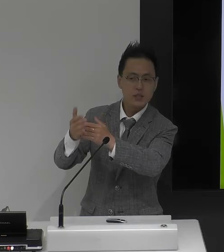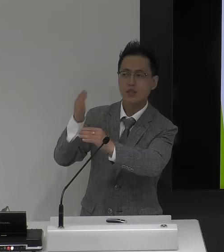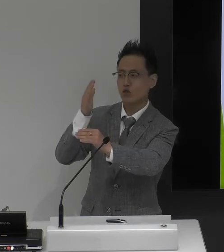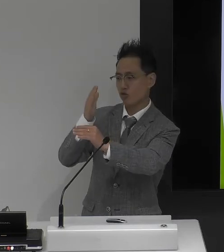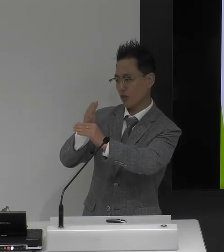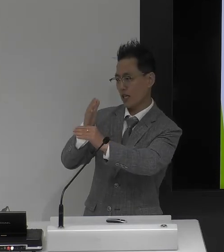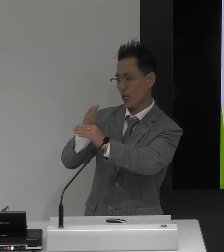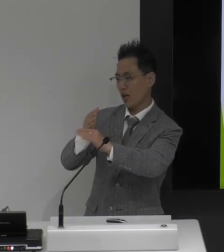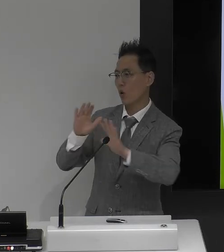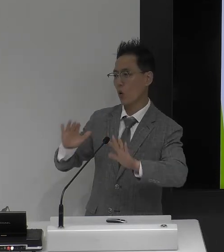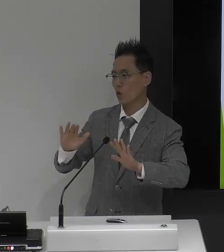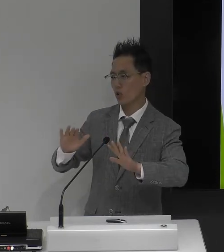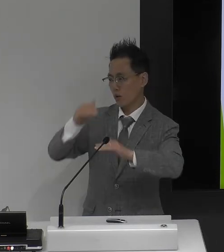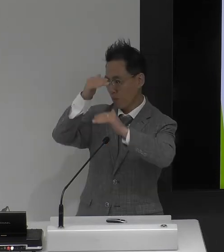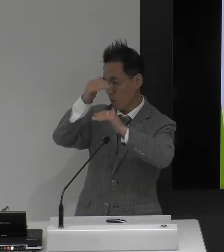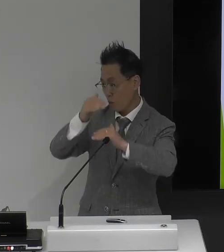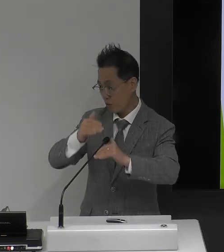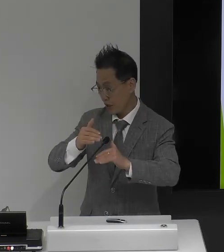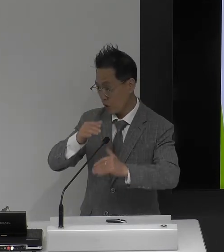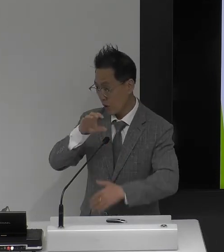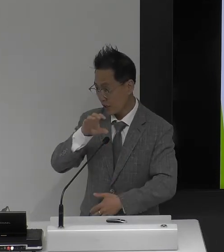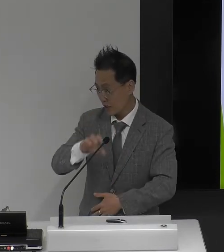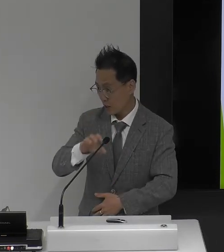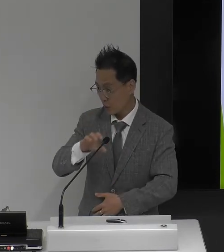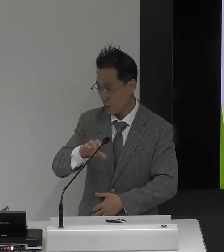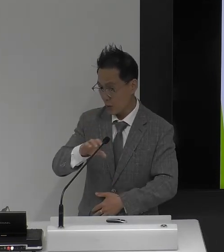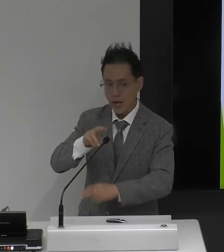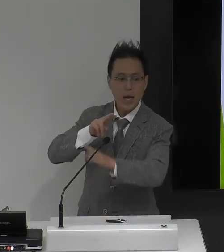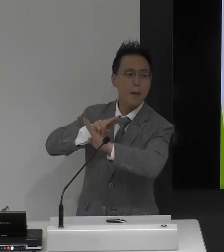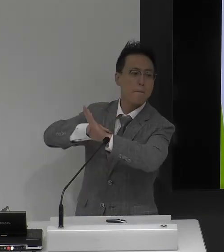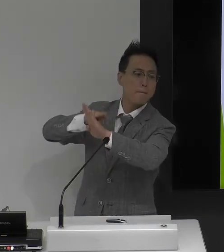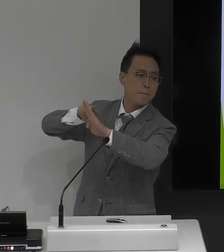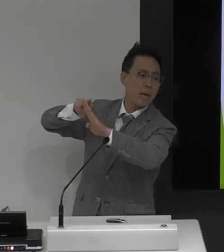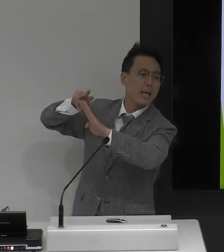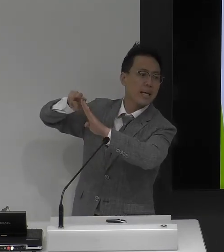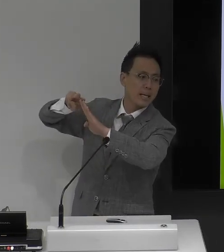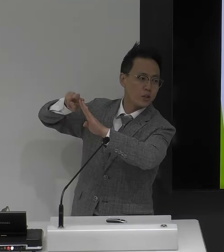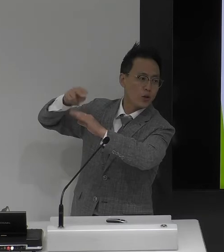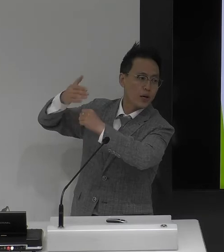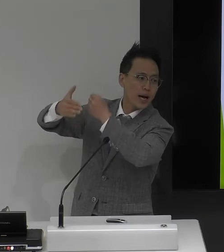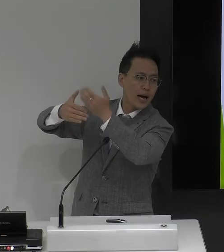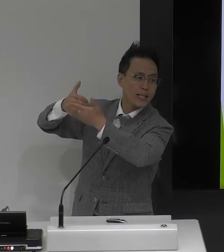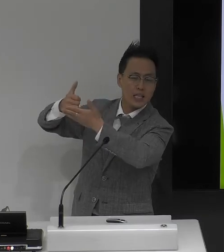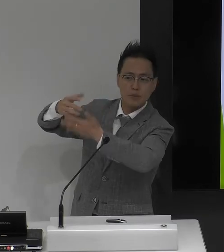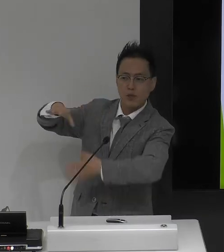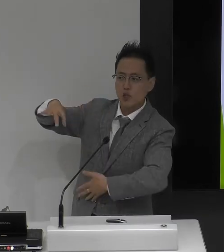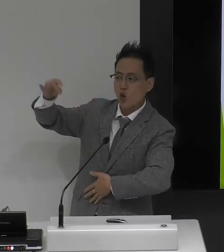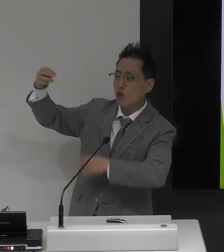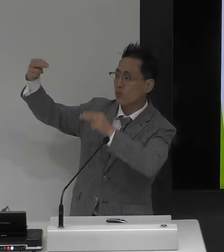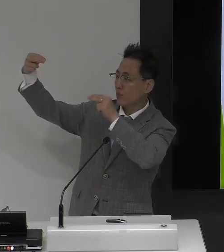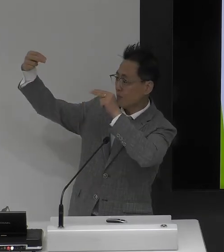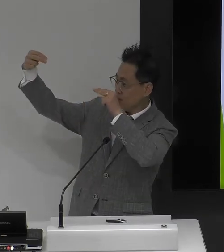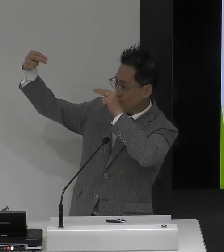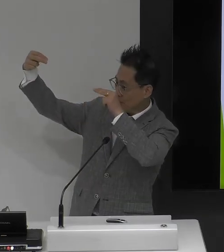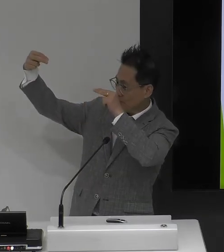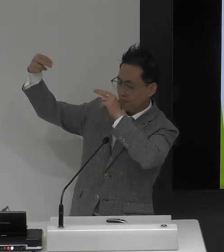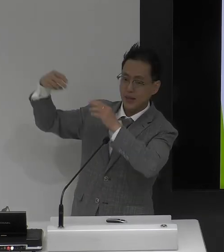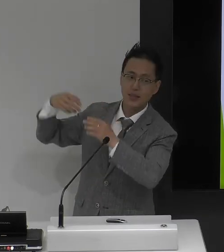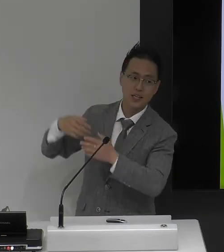그 중간에 오늘 본문이 기록한 장소 베델에서 하나님을 처음 만나게 됩니다.